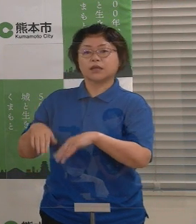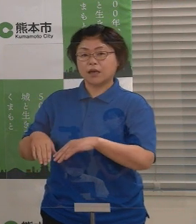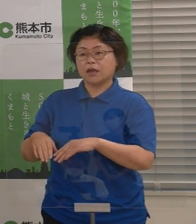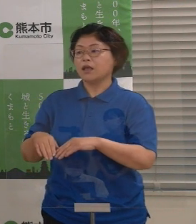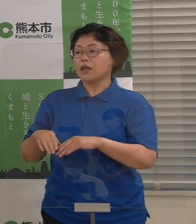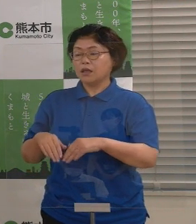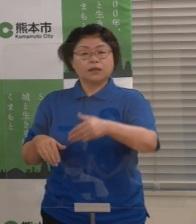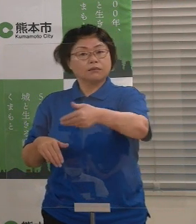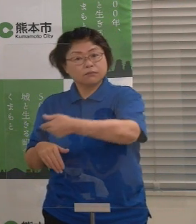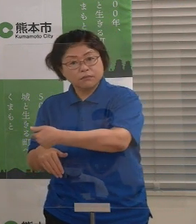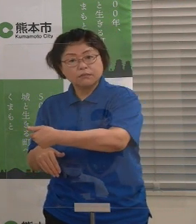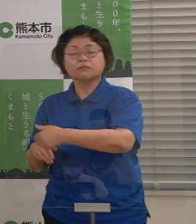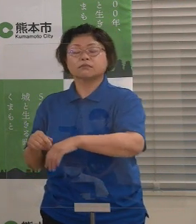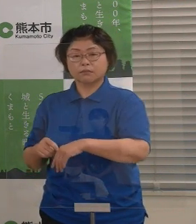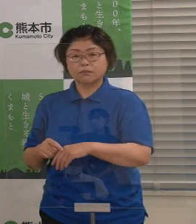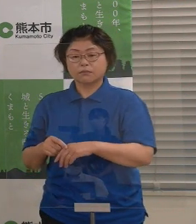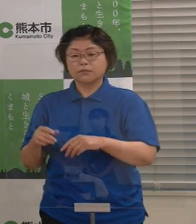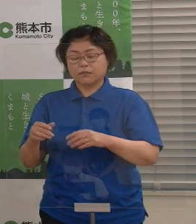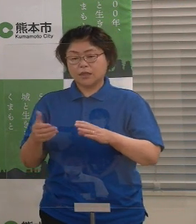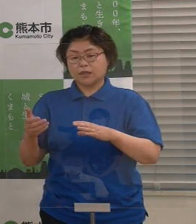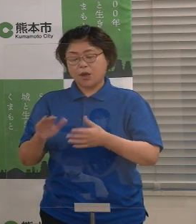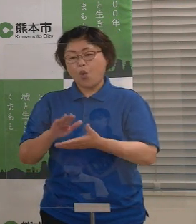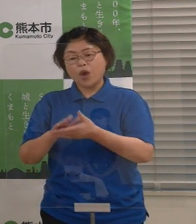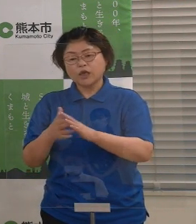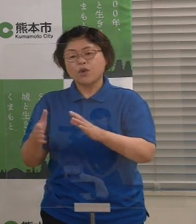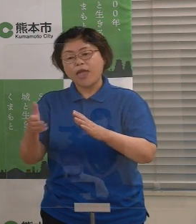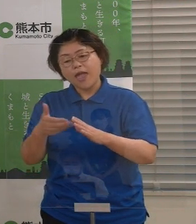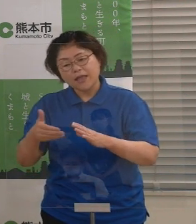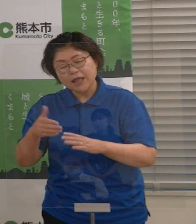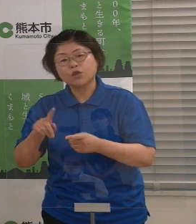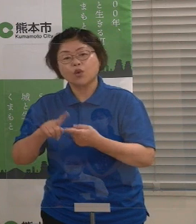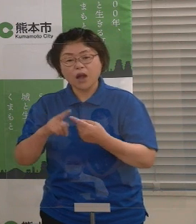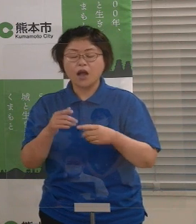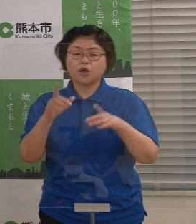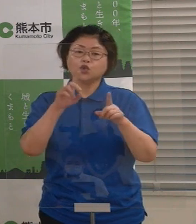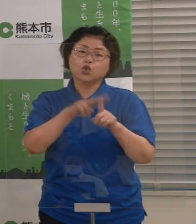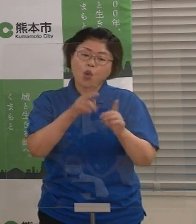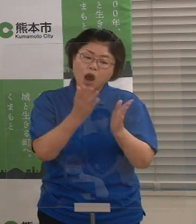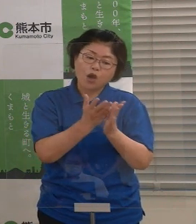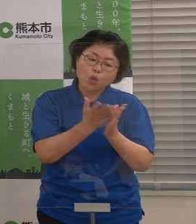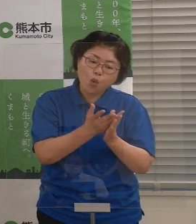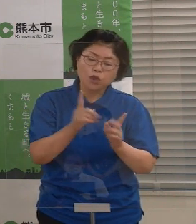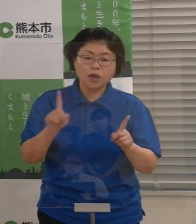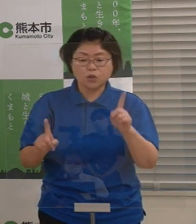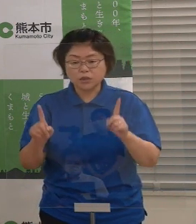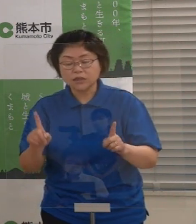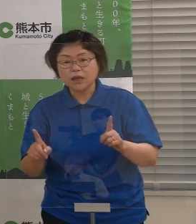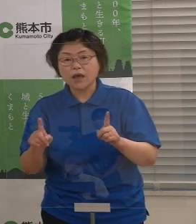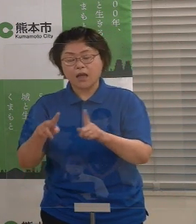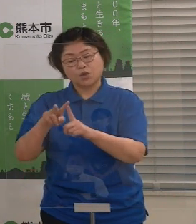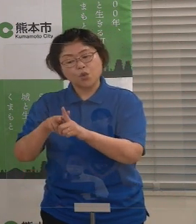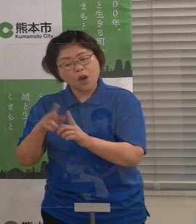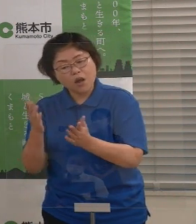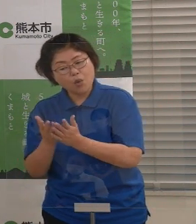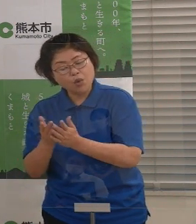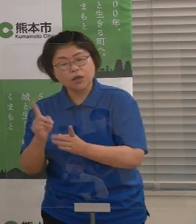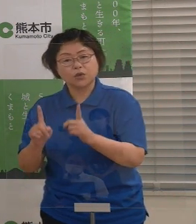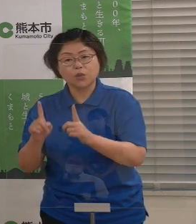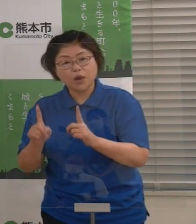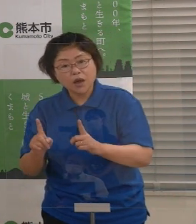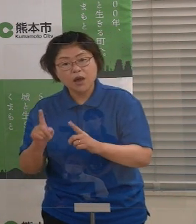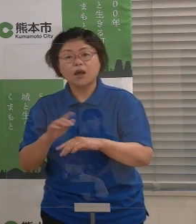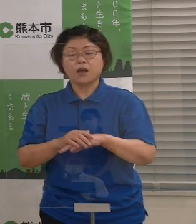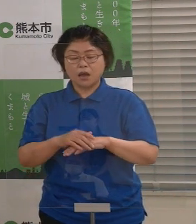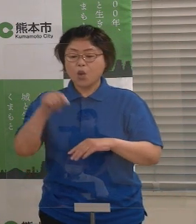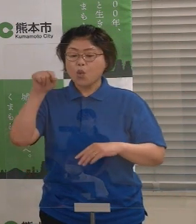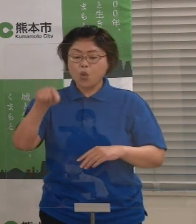園か小学校かどちらかだと思うんですけど、うん、まあ、2つ別の学校か園かと思うんですが、はい、そち